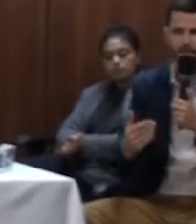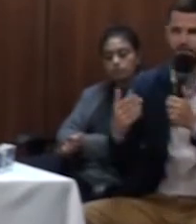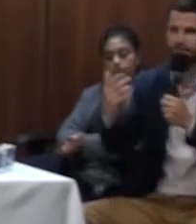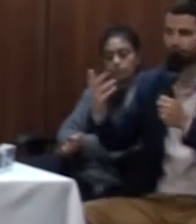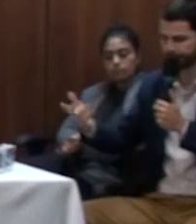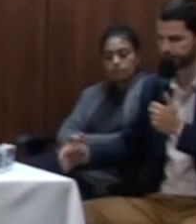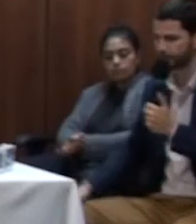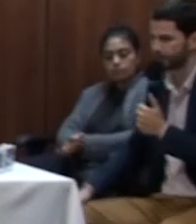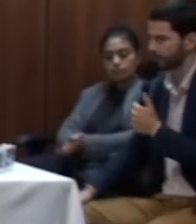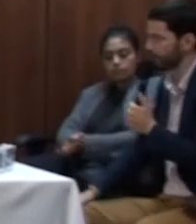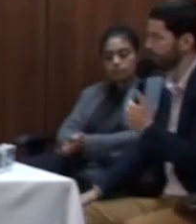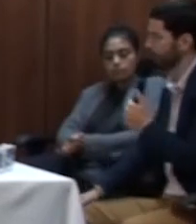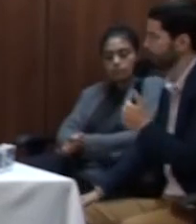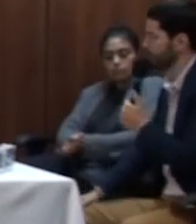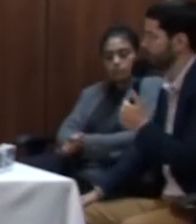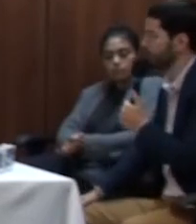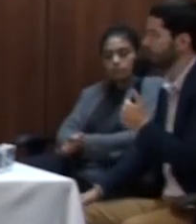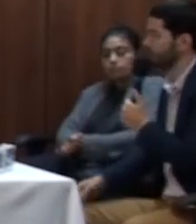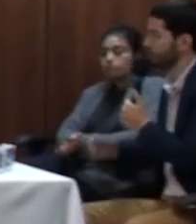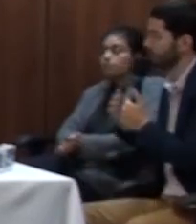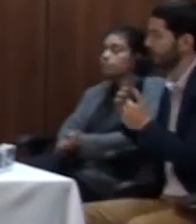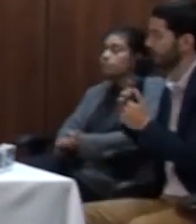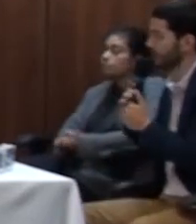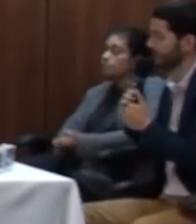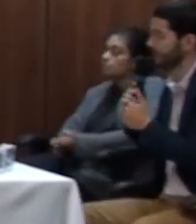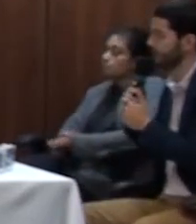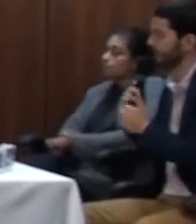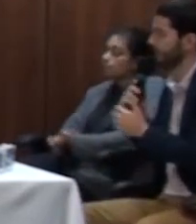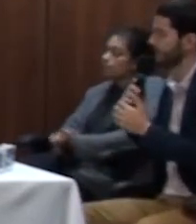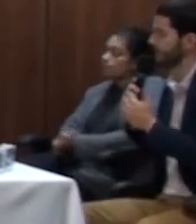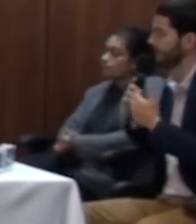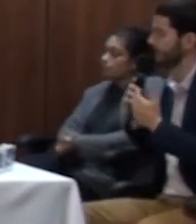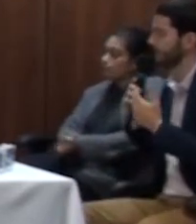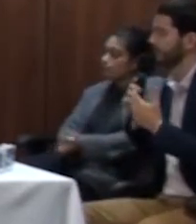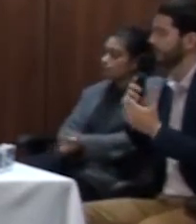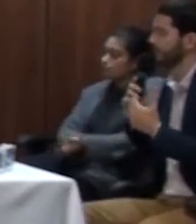interiorizado, seja disseminado pelo Estado. Então,